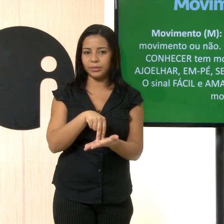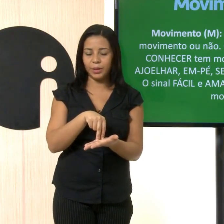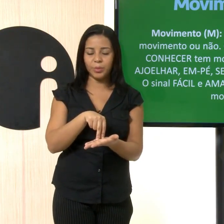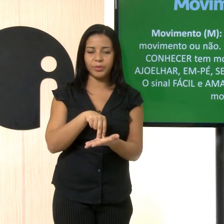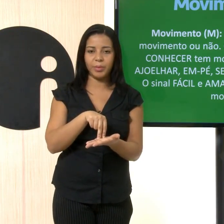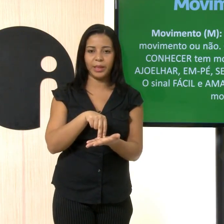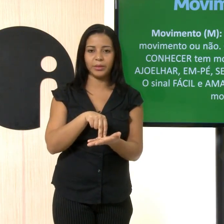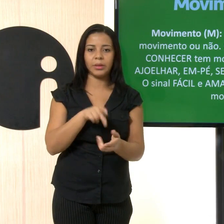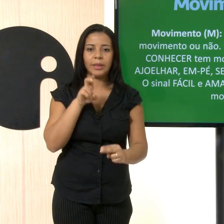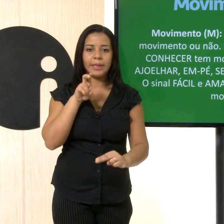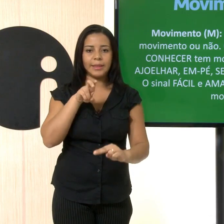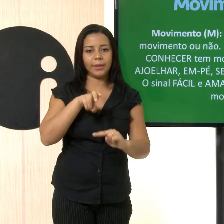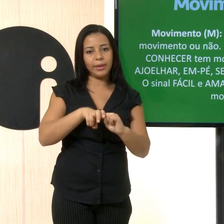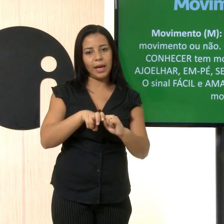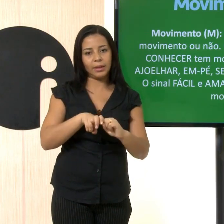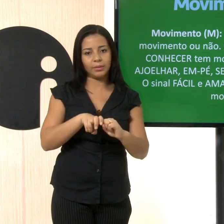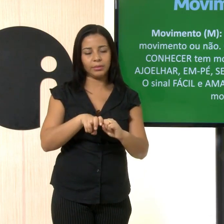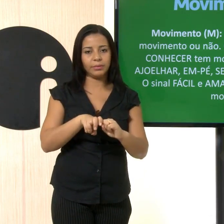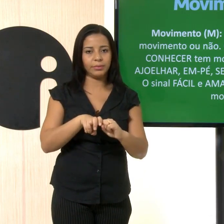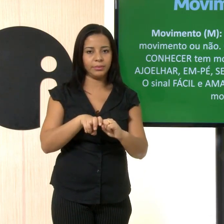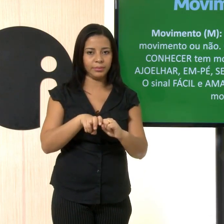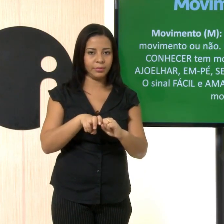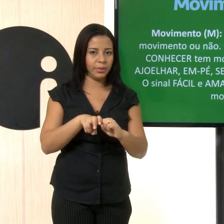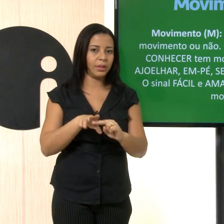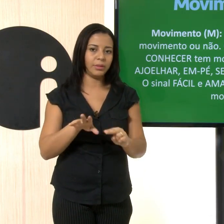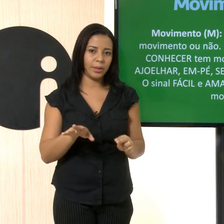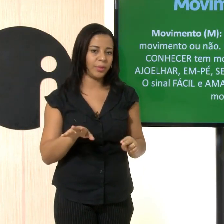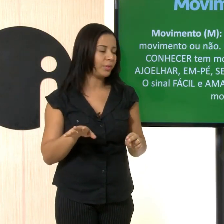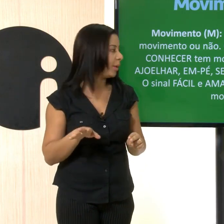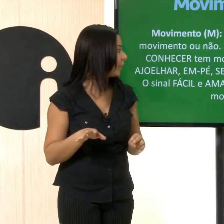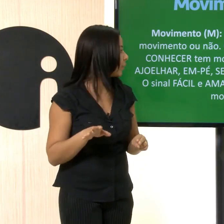tem movimento. Sentado, não tem movimento.